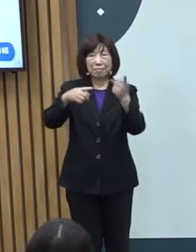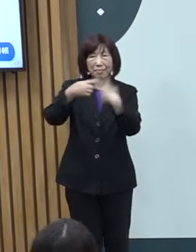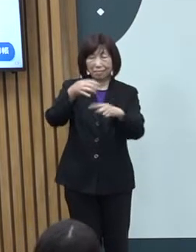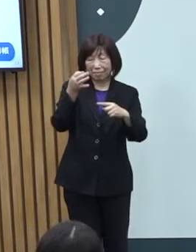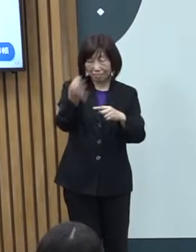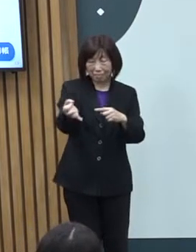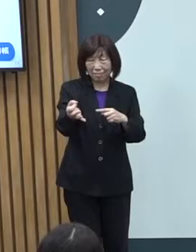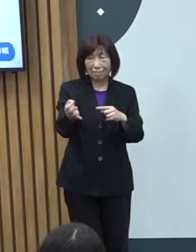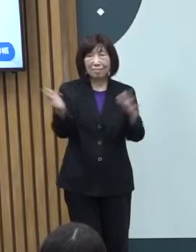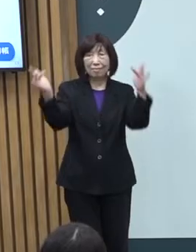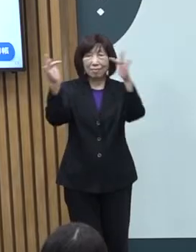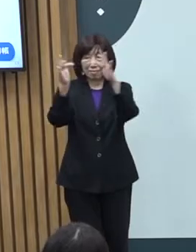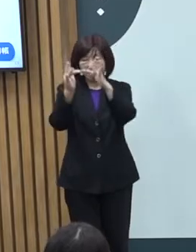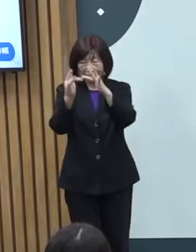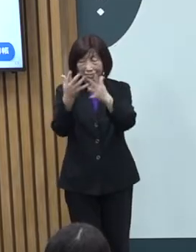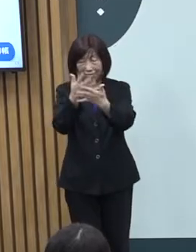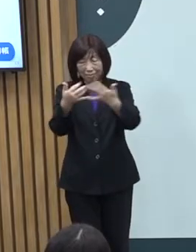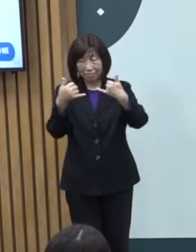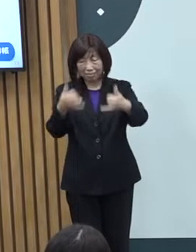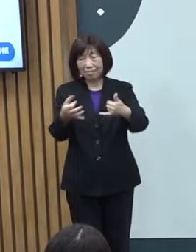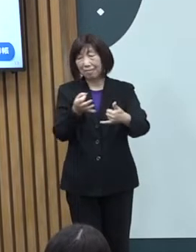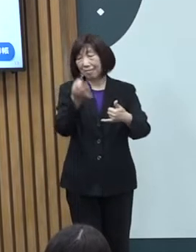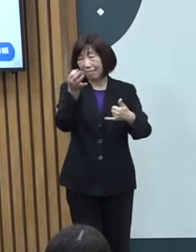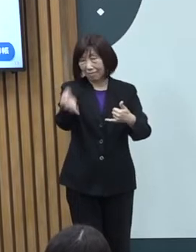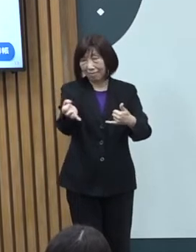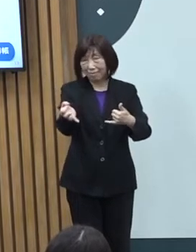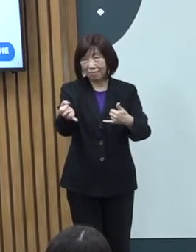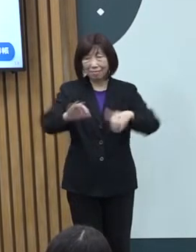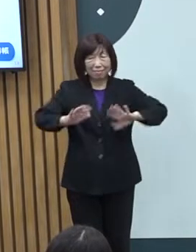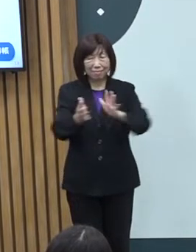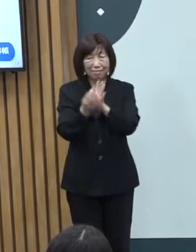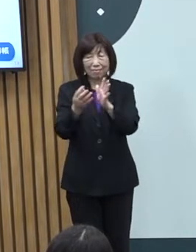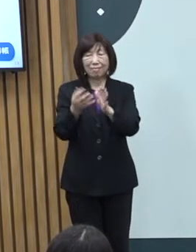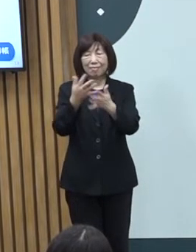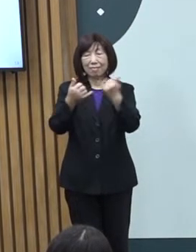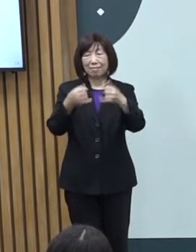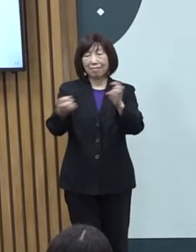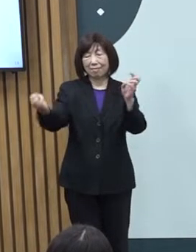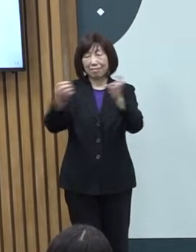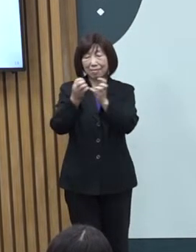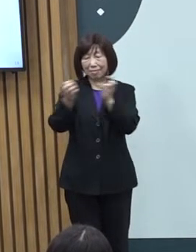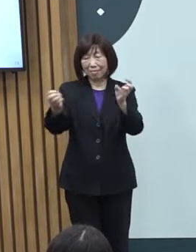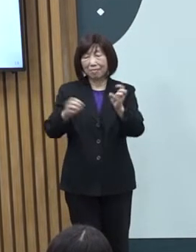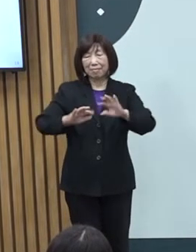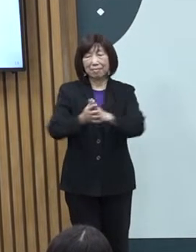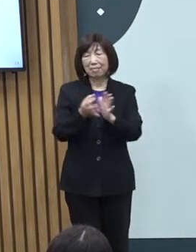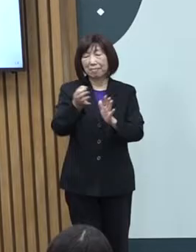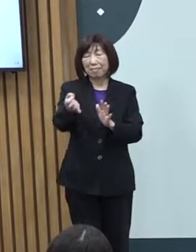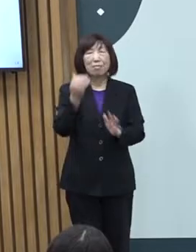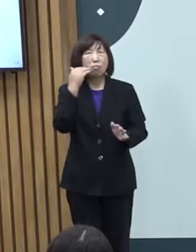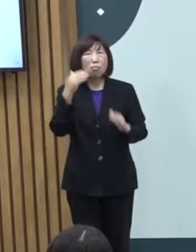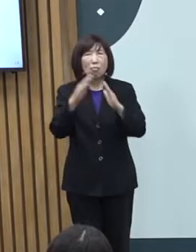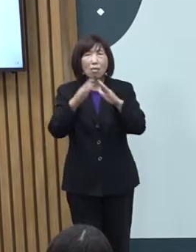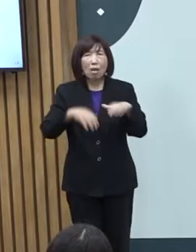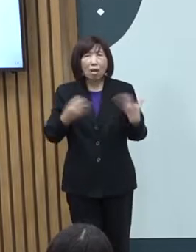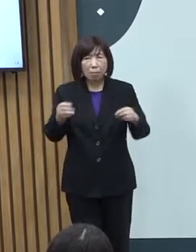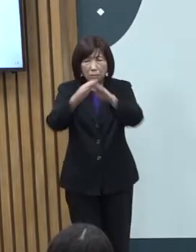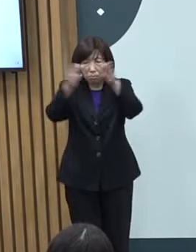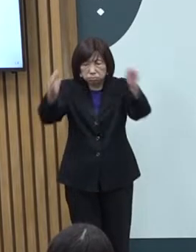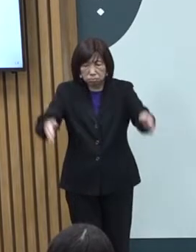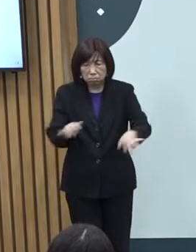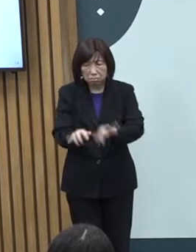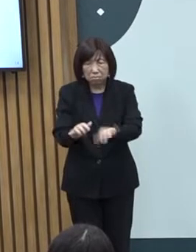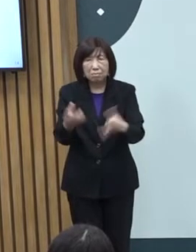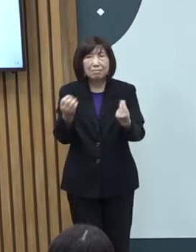个网络缴税服务网站来进行这个线上缴税。那如果说家里没有桌机，或